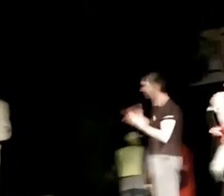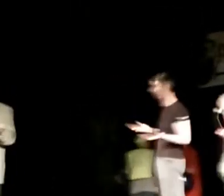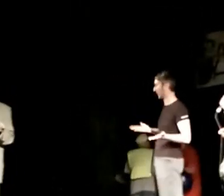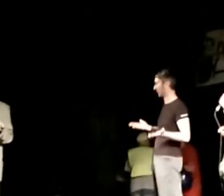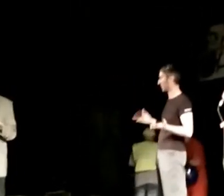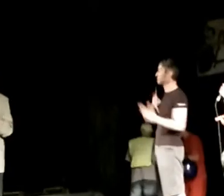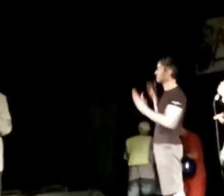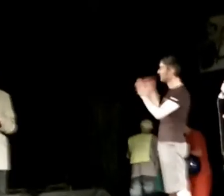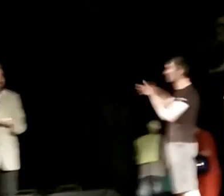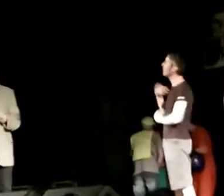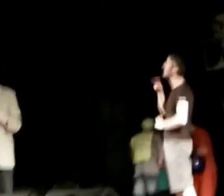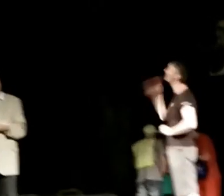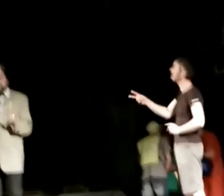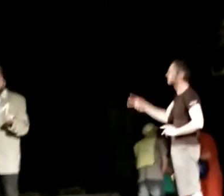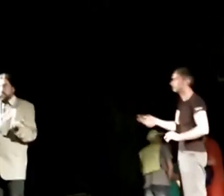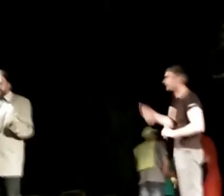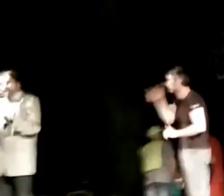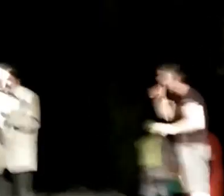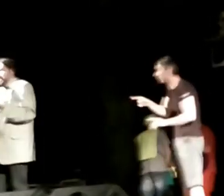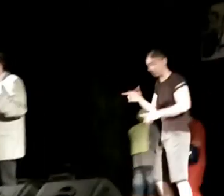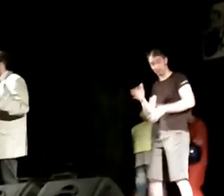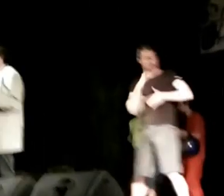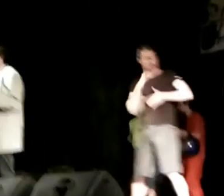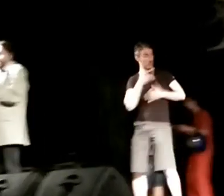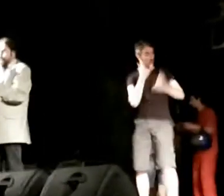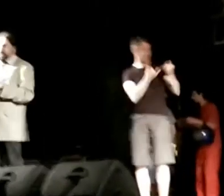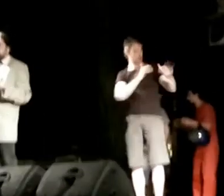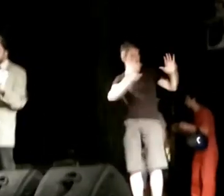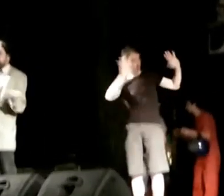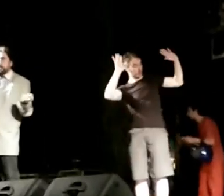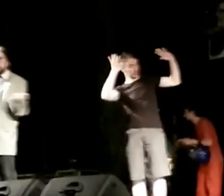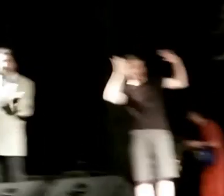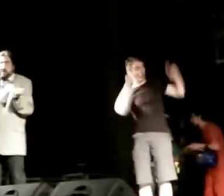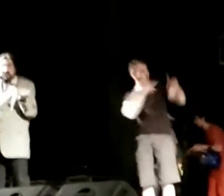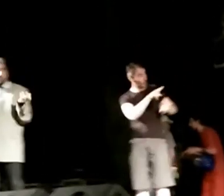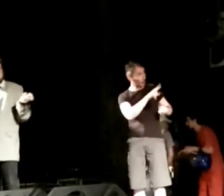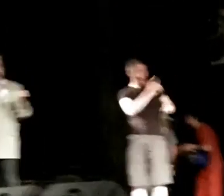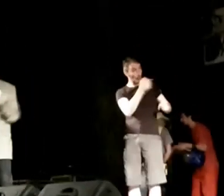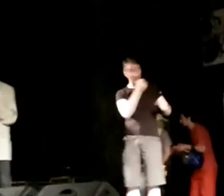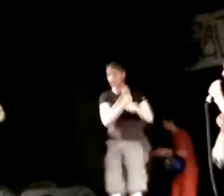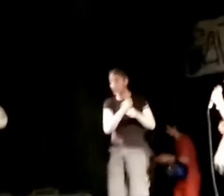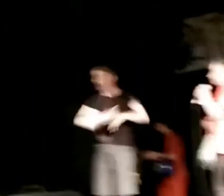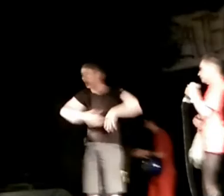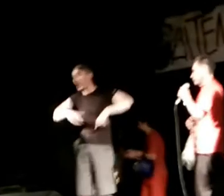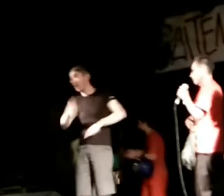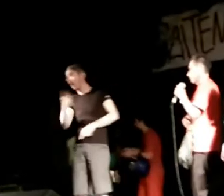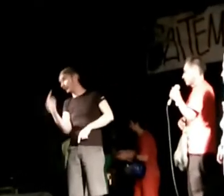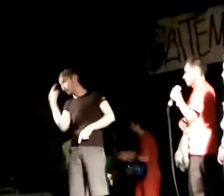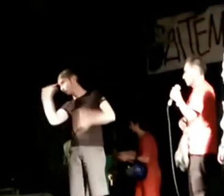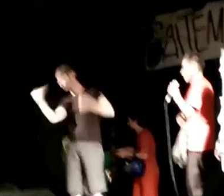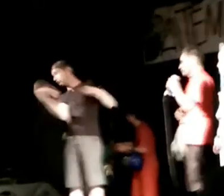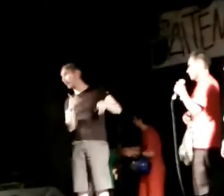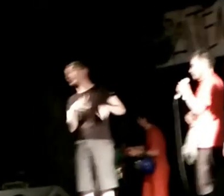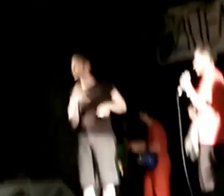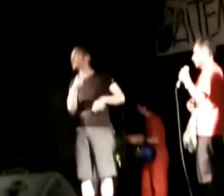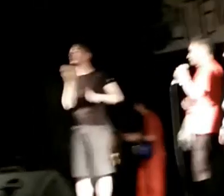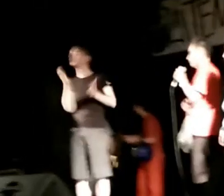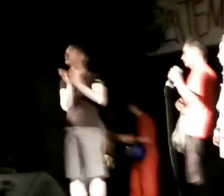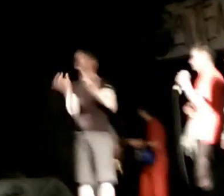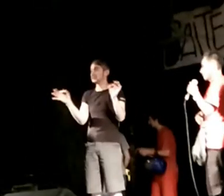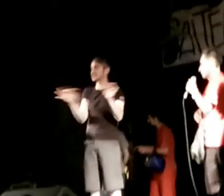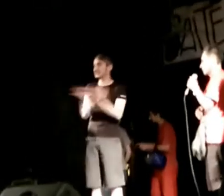eso quiero decirte. Aquest no és el meu problema, vull dir, si vostè no troba feina és perquè vostè no ha estudiat